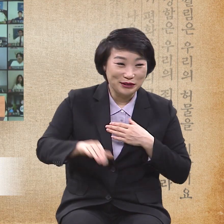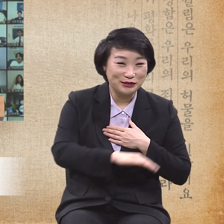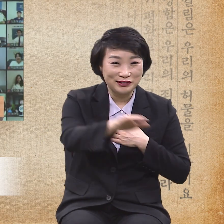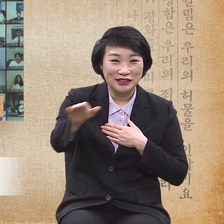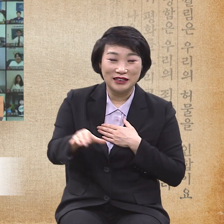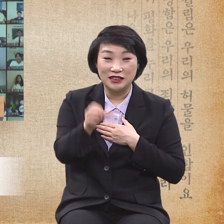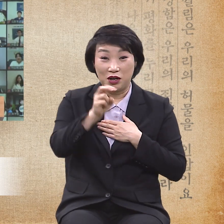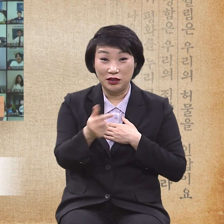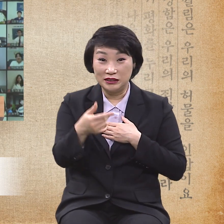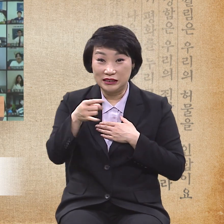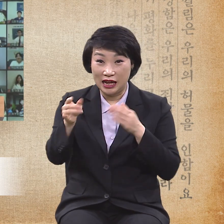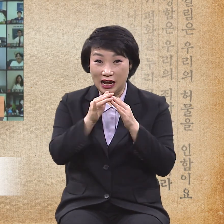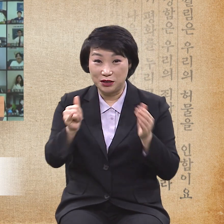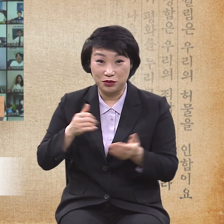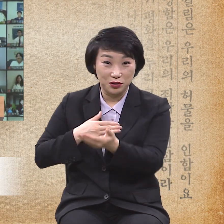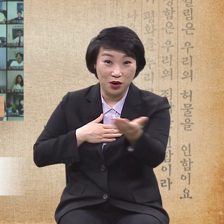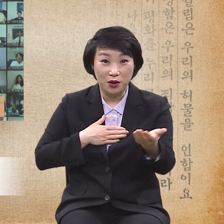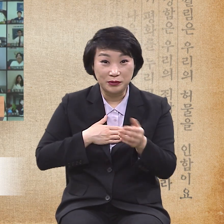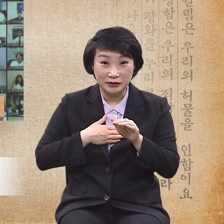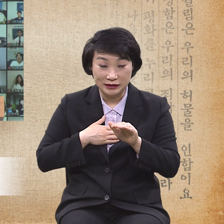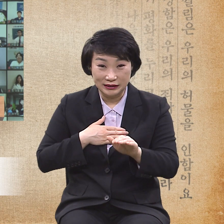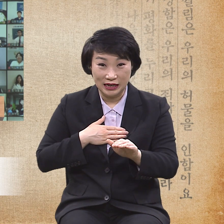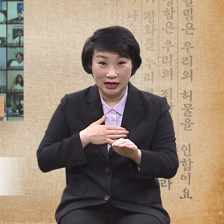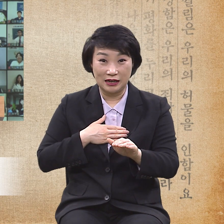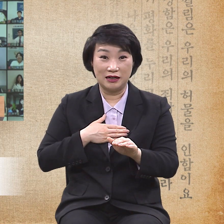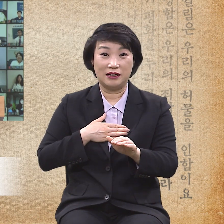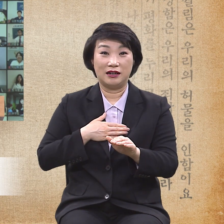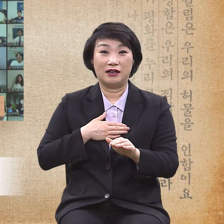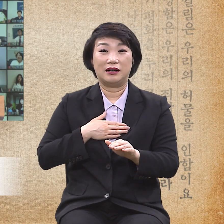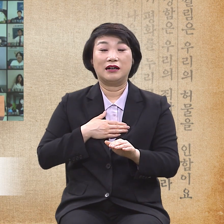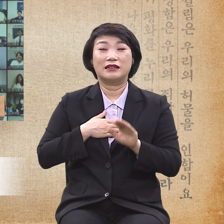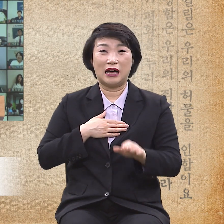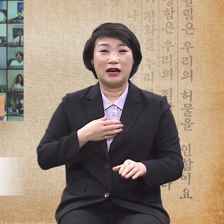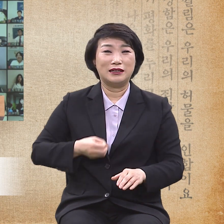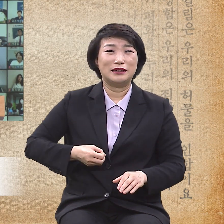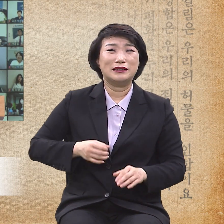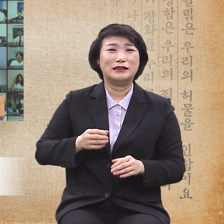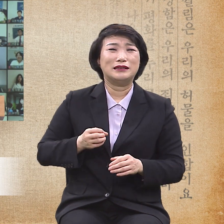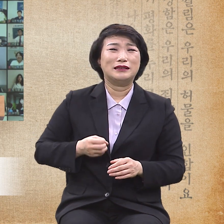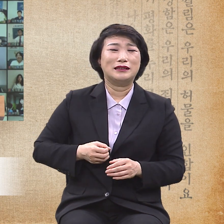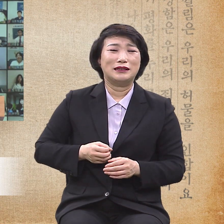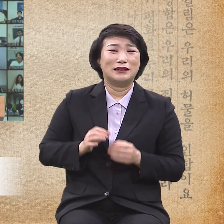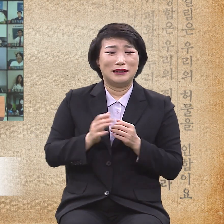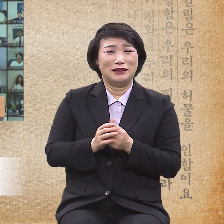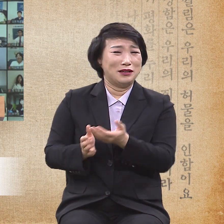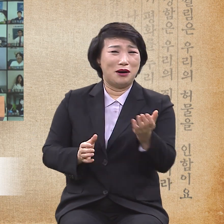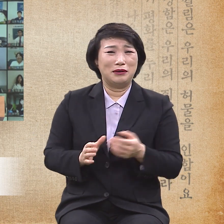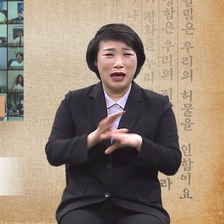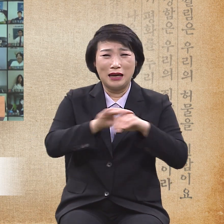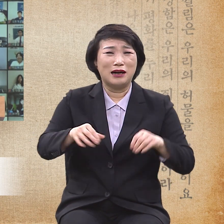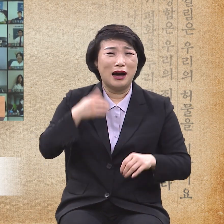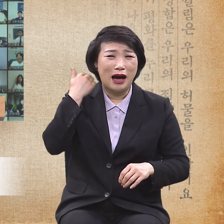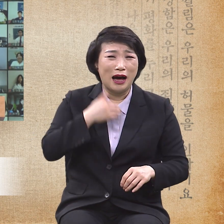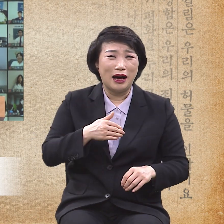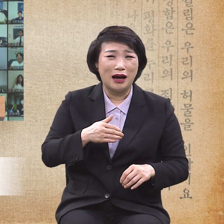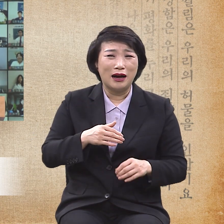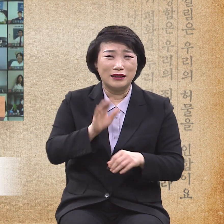연세가족이요, 여러분에게 찢지 못할 허물이 있는가.